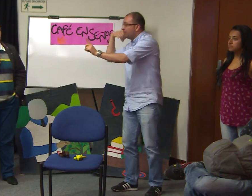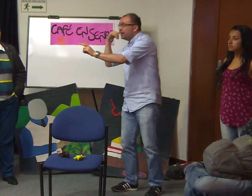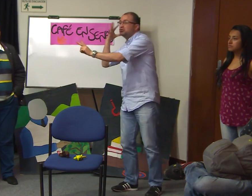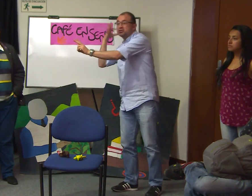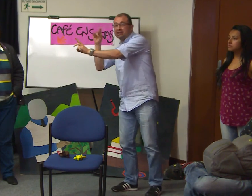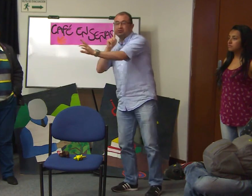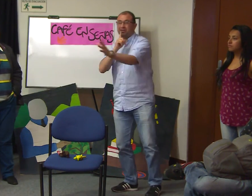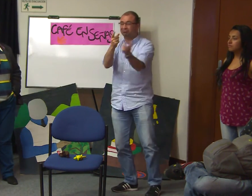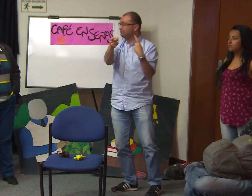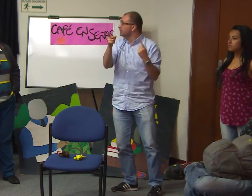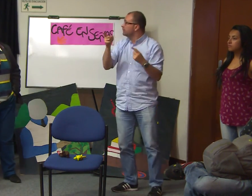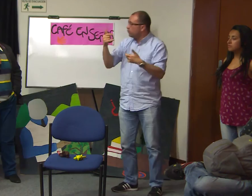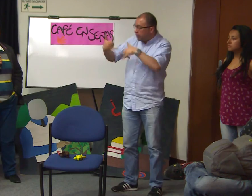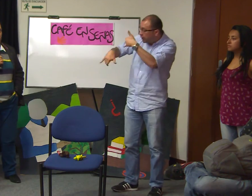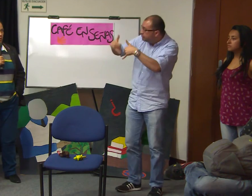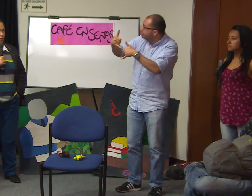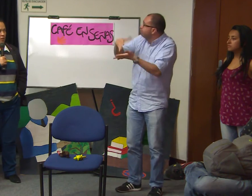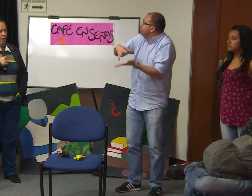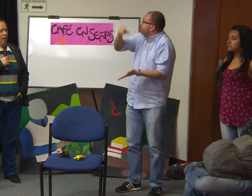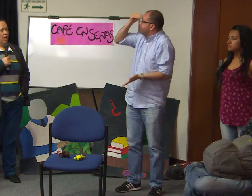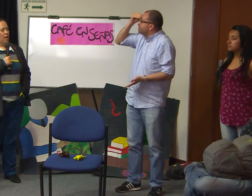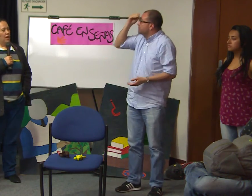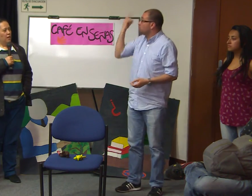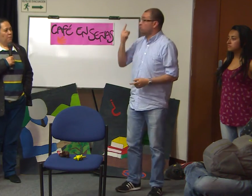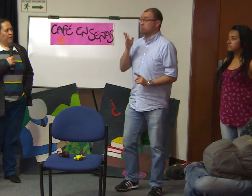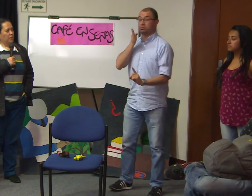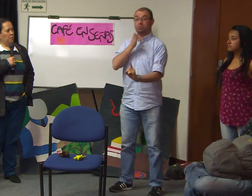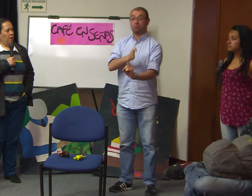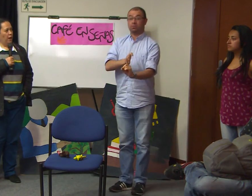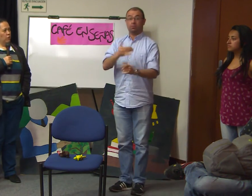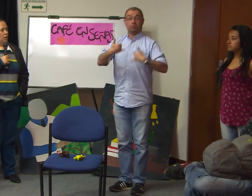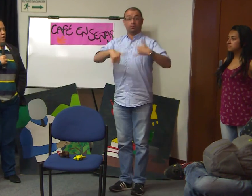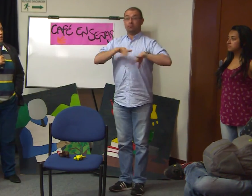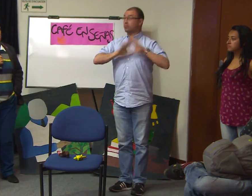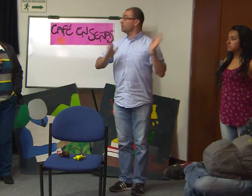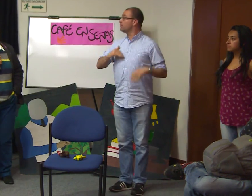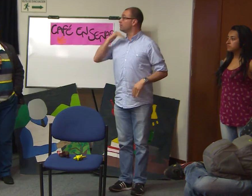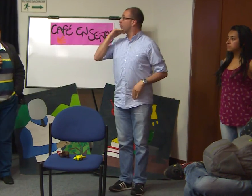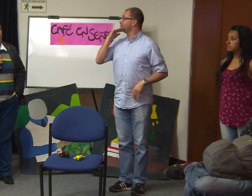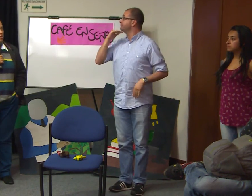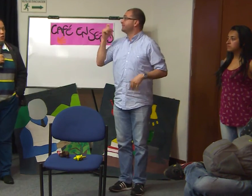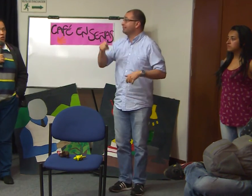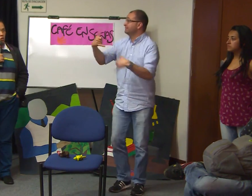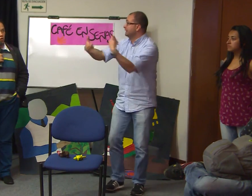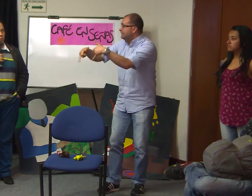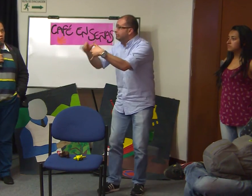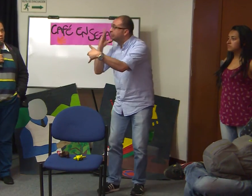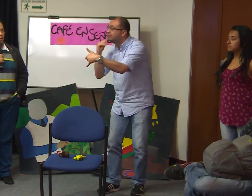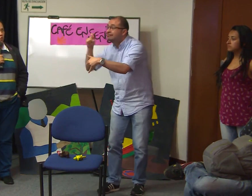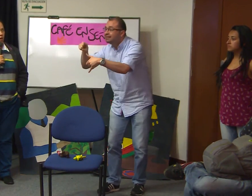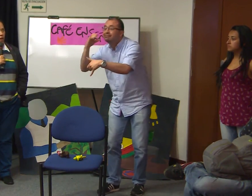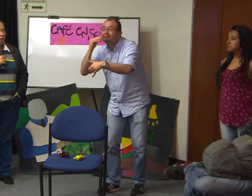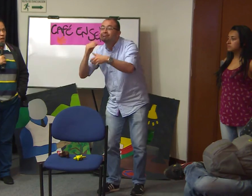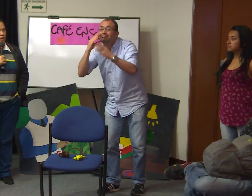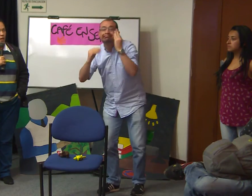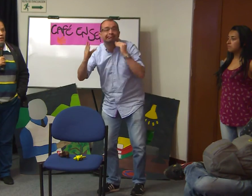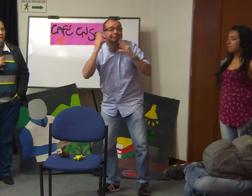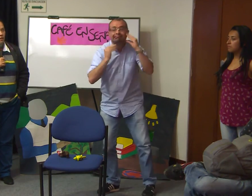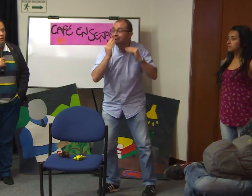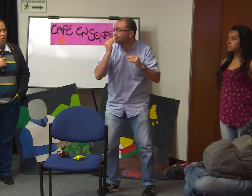decía Esperanza, las otras personas que participaron, se piensa que entonces no es posible jugar, que a través del juego